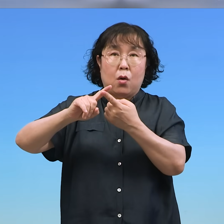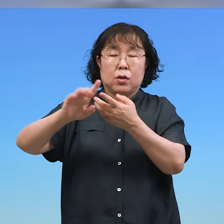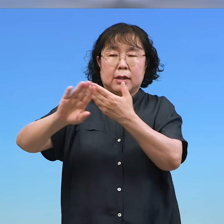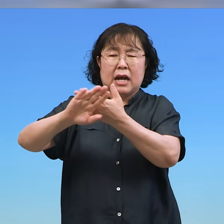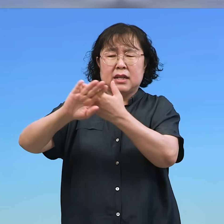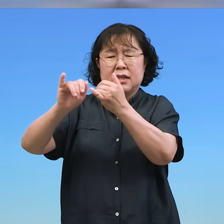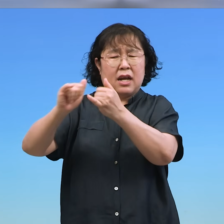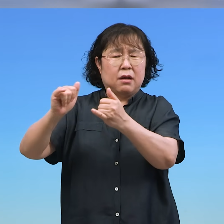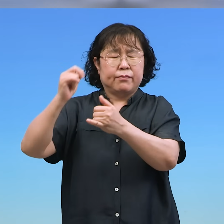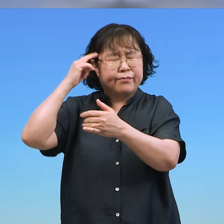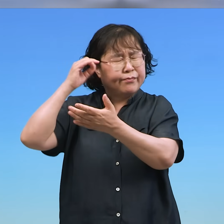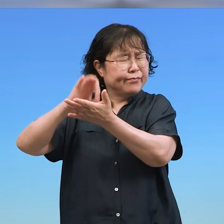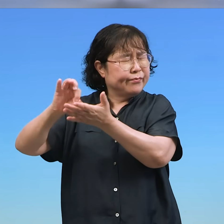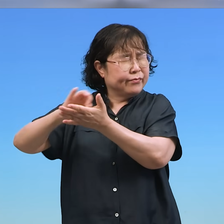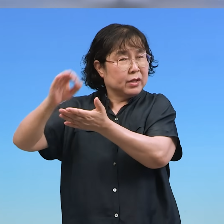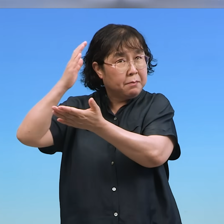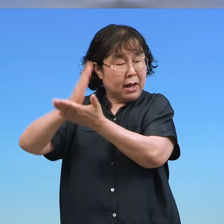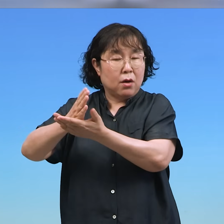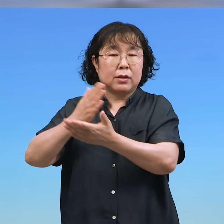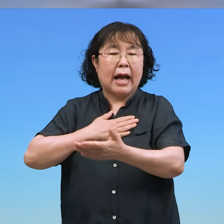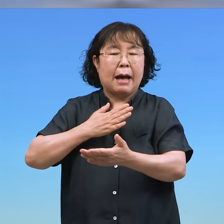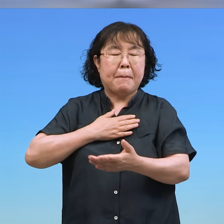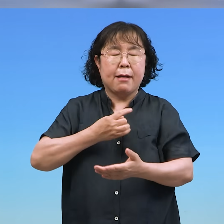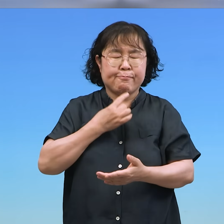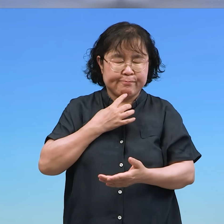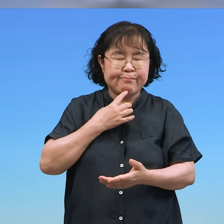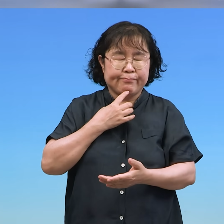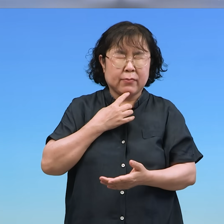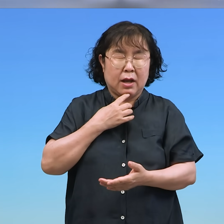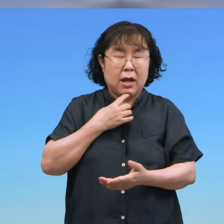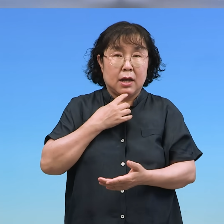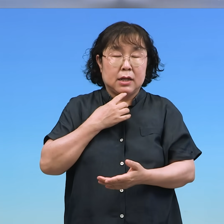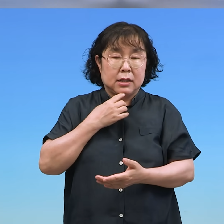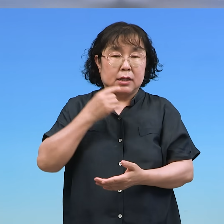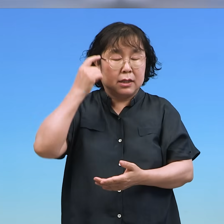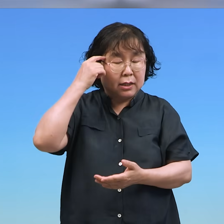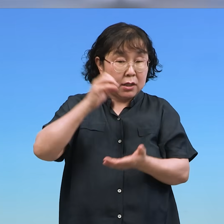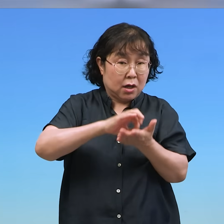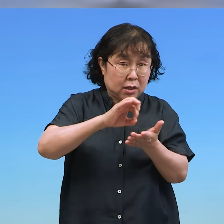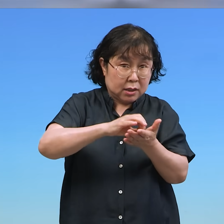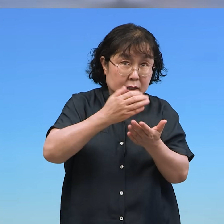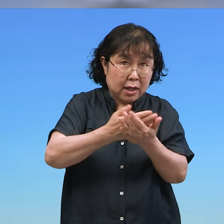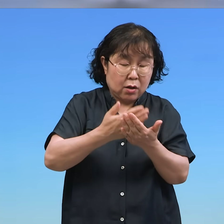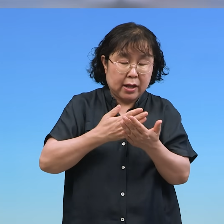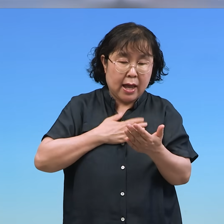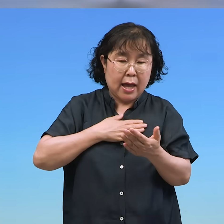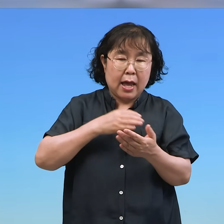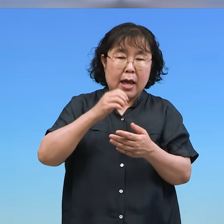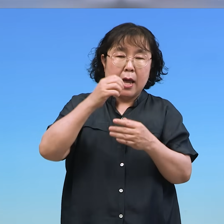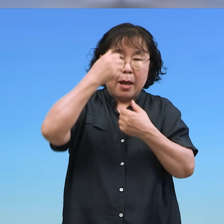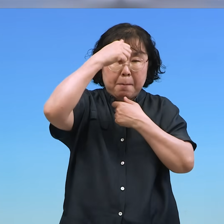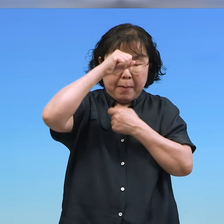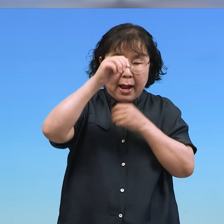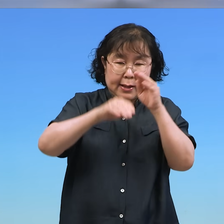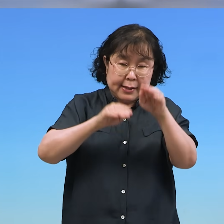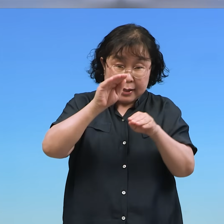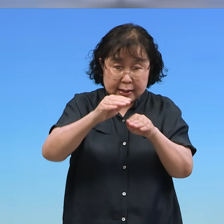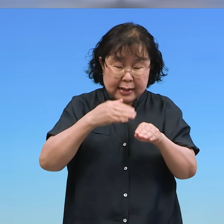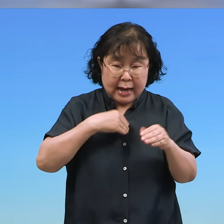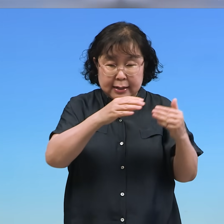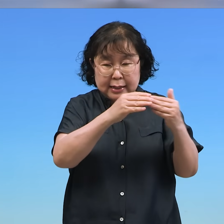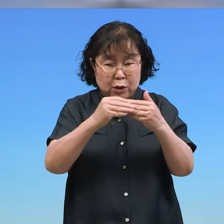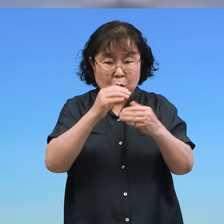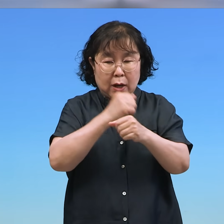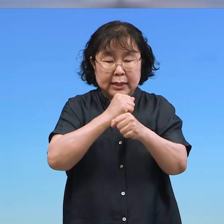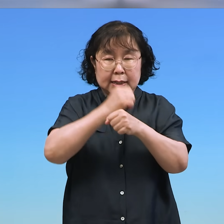남의 발등 신경 쓸 거 없습니다. 내 발등만 보면 돼요. 내 발등에 불이 꺼져가지고 돌불이에 채이지 않도록 그저 나만